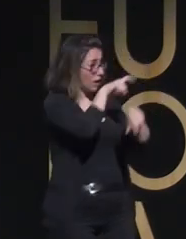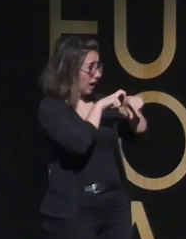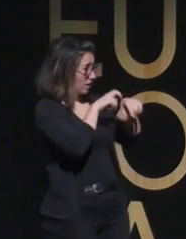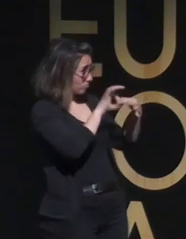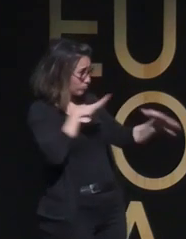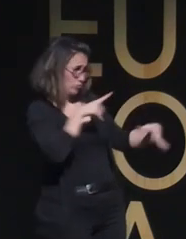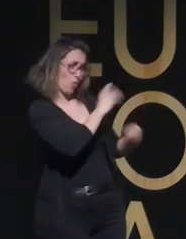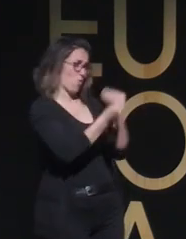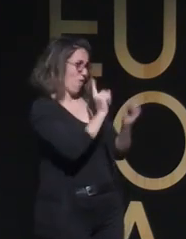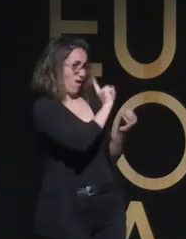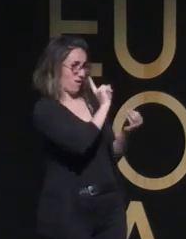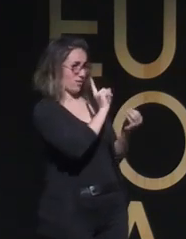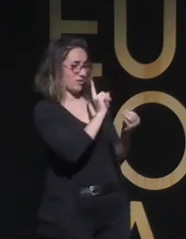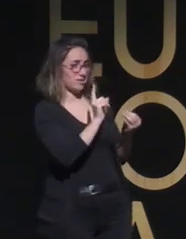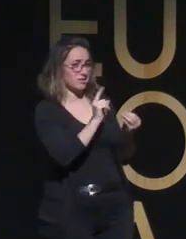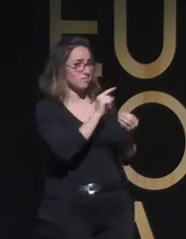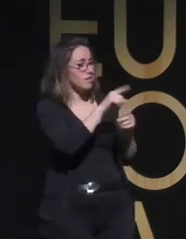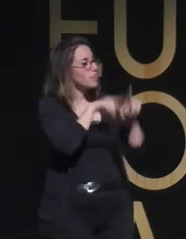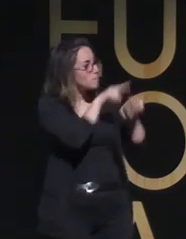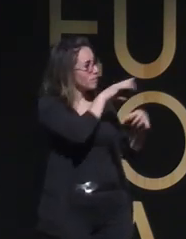hijo. No, te voy a decir, ¿en qué curso has estado?